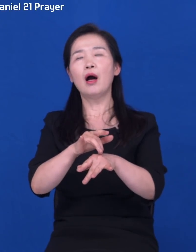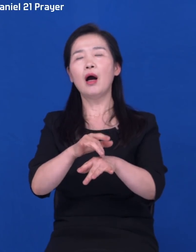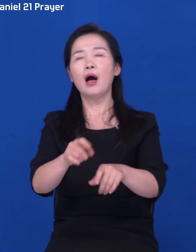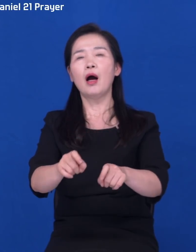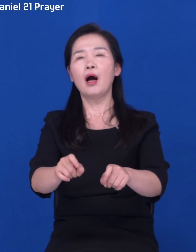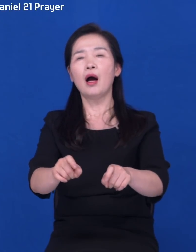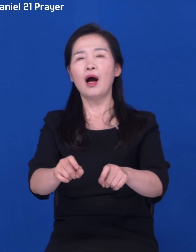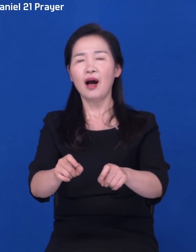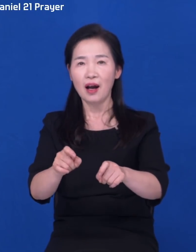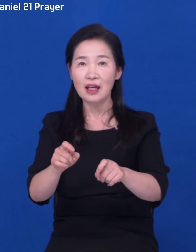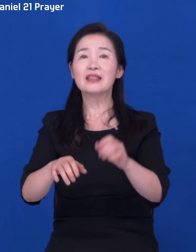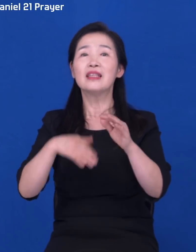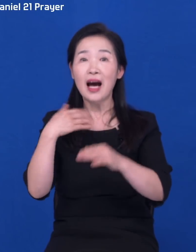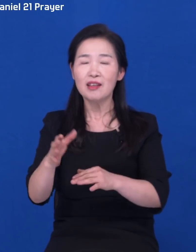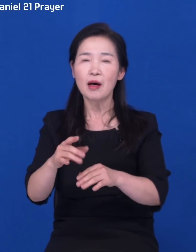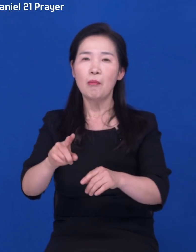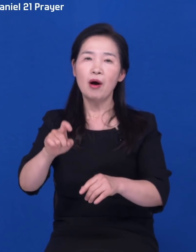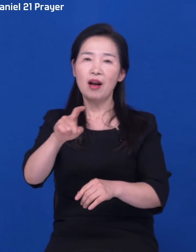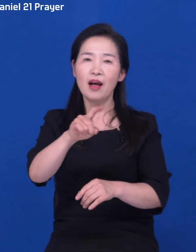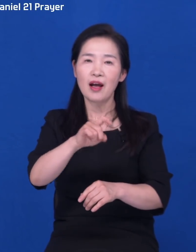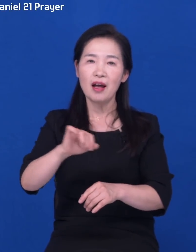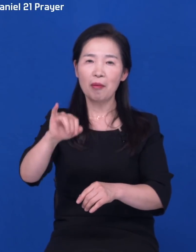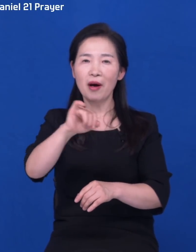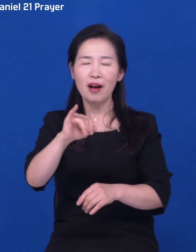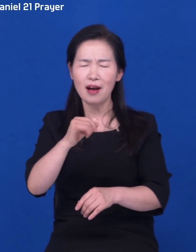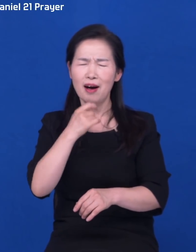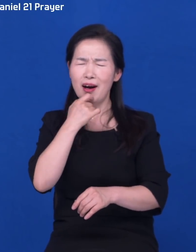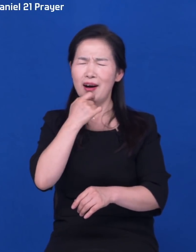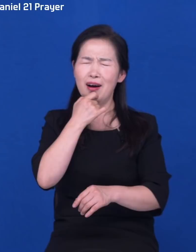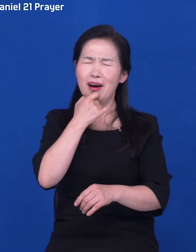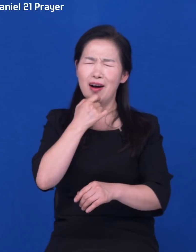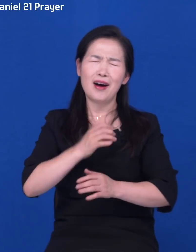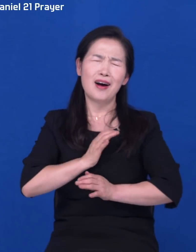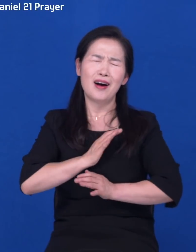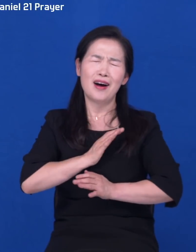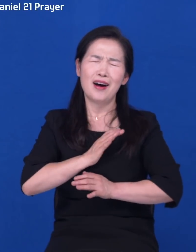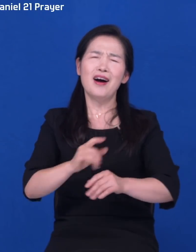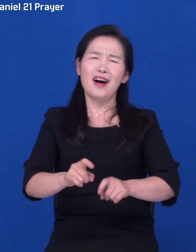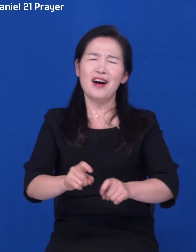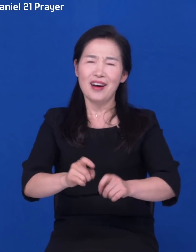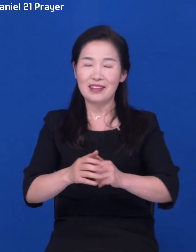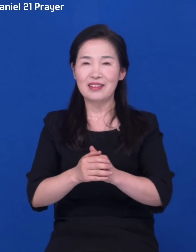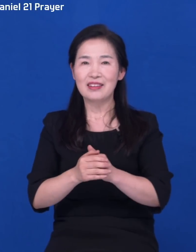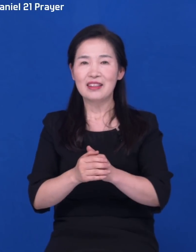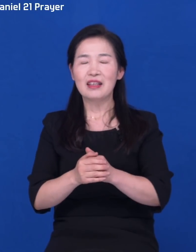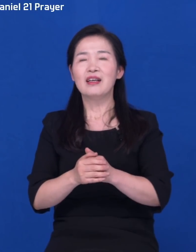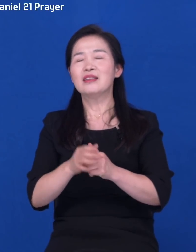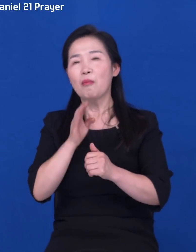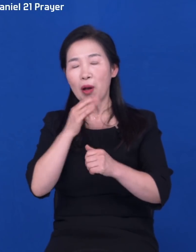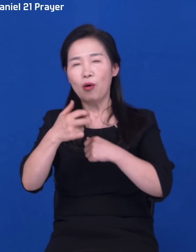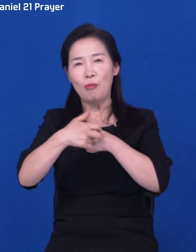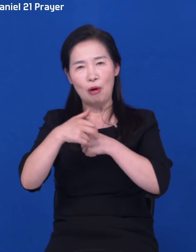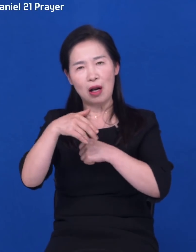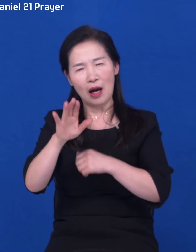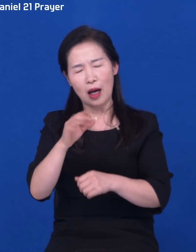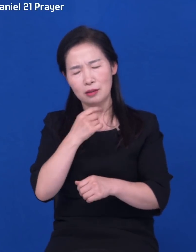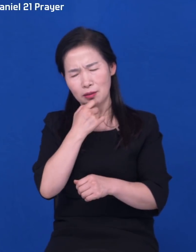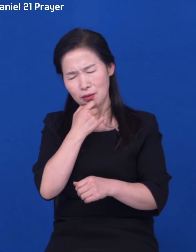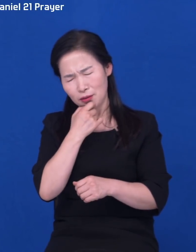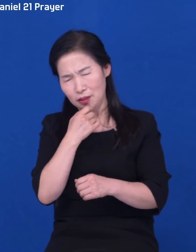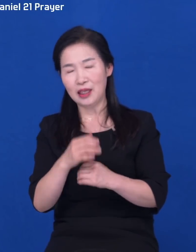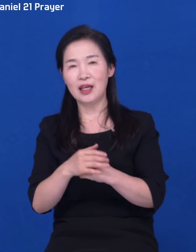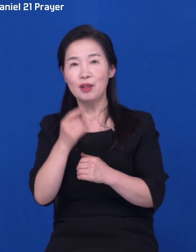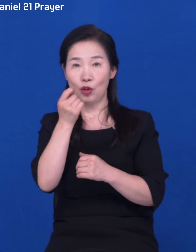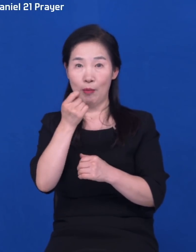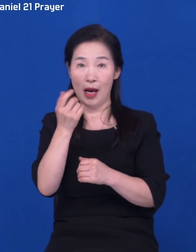건 또 벌레도 무서워하고, 지금 이렇게 무서워하는 게 너무 많은데 병원에 가는 거는 끔찍해서 조금 아프면